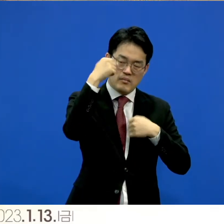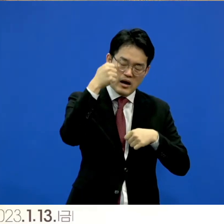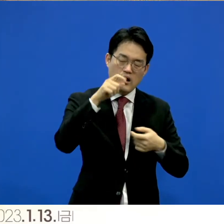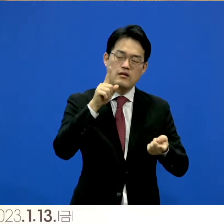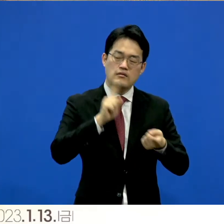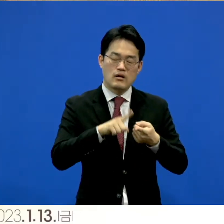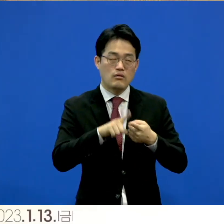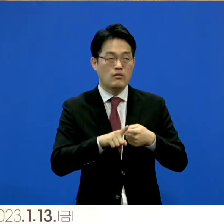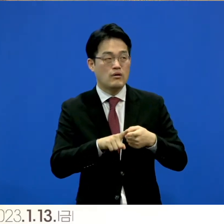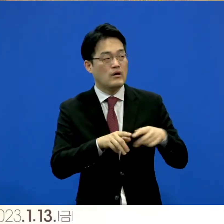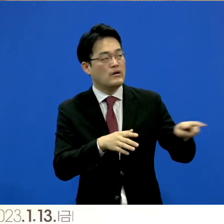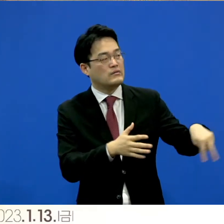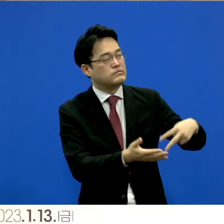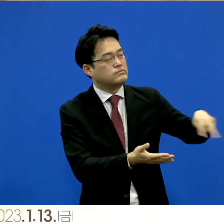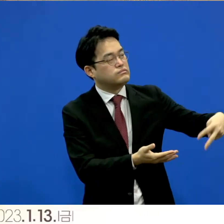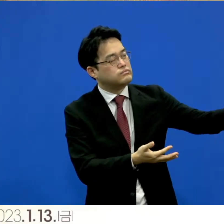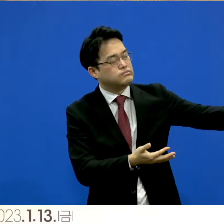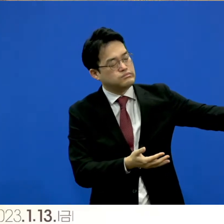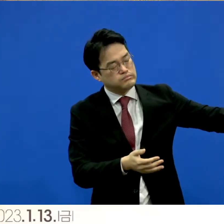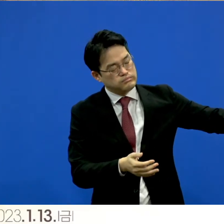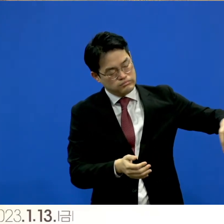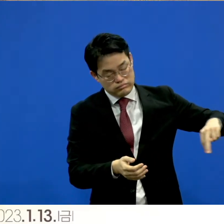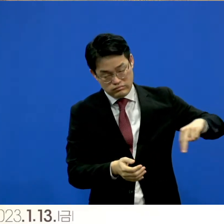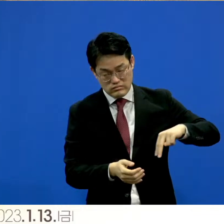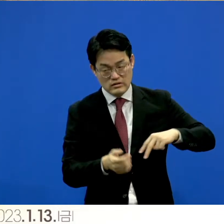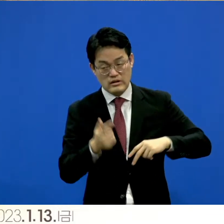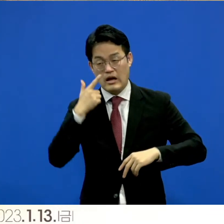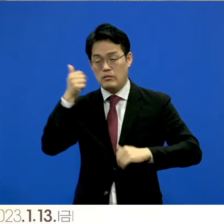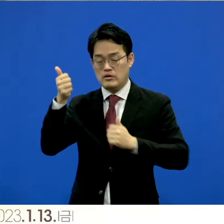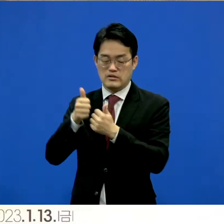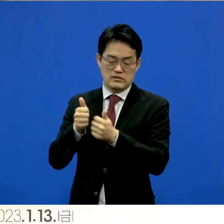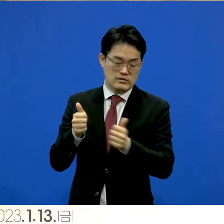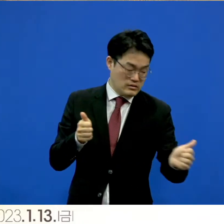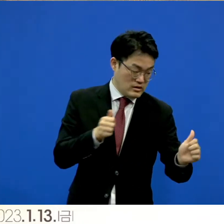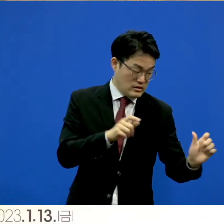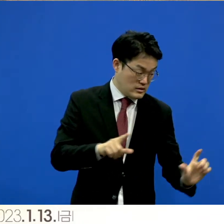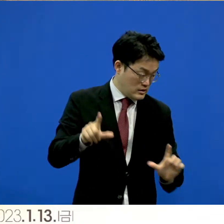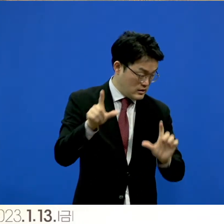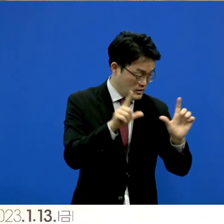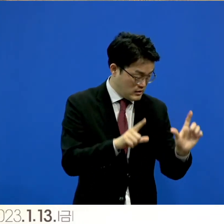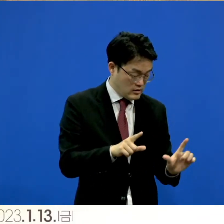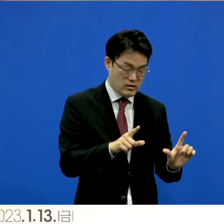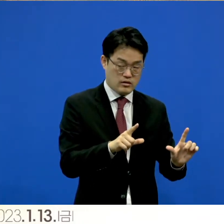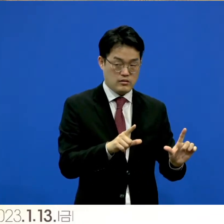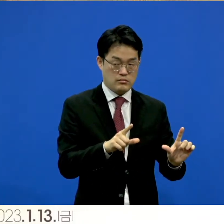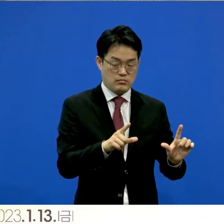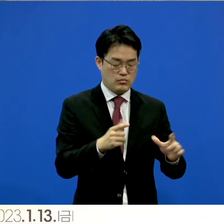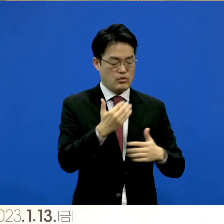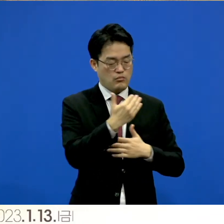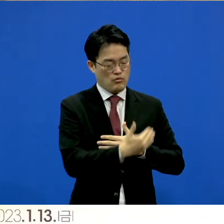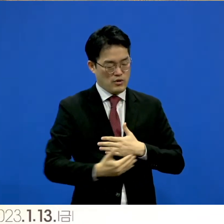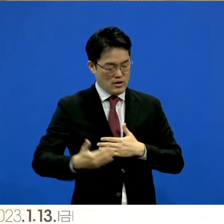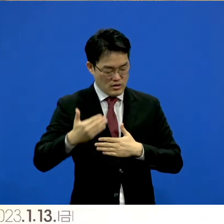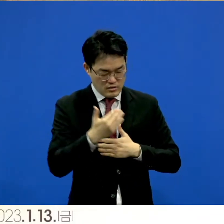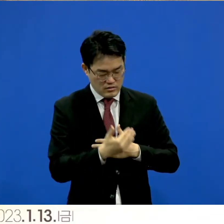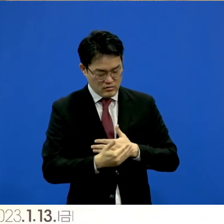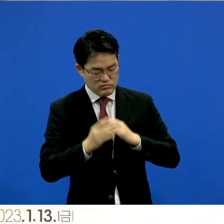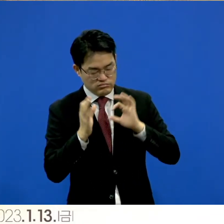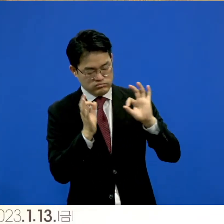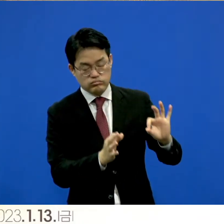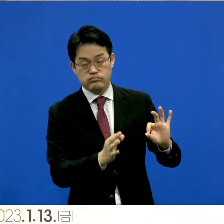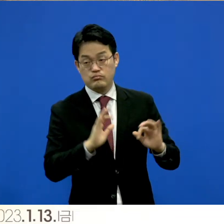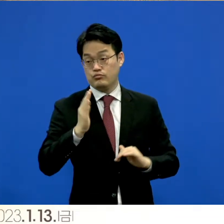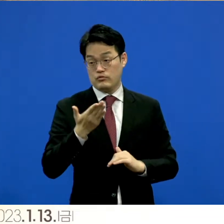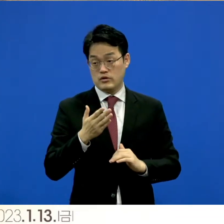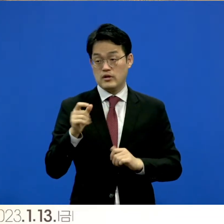아버지를 떠나 방황한 삶의 흔적이 온몸에서 묻어나고 있습니다. 특별히 그는 먼